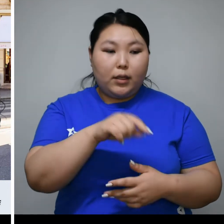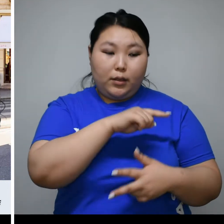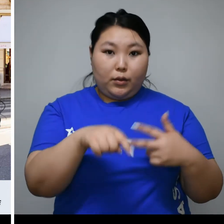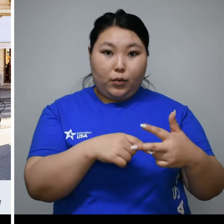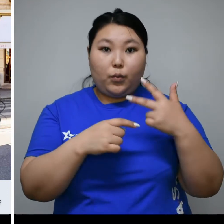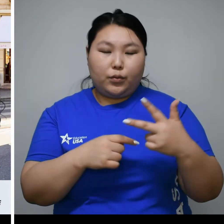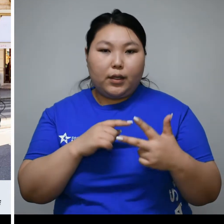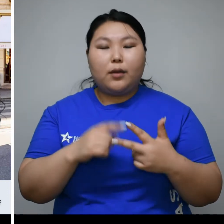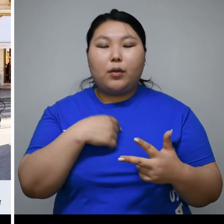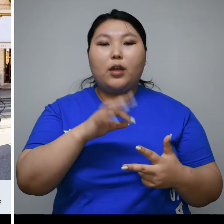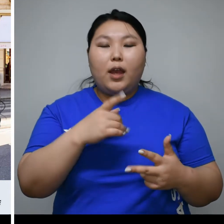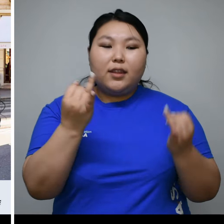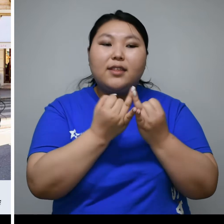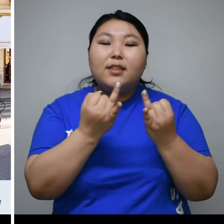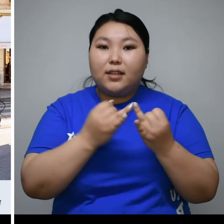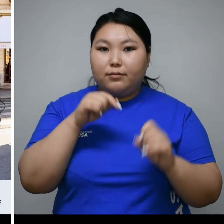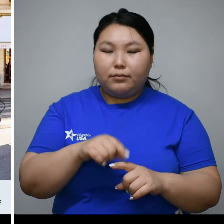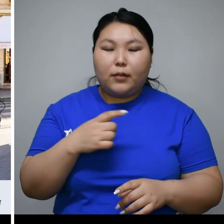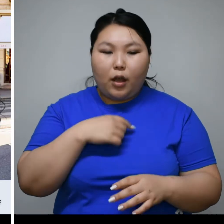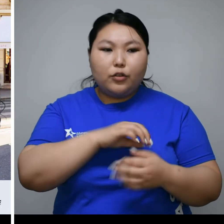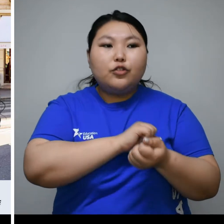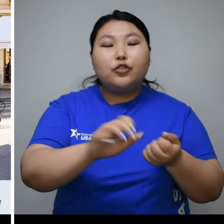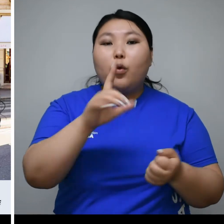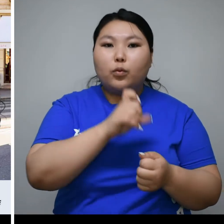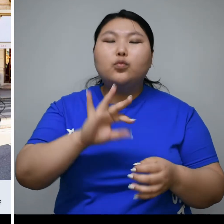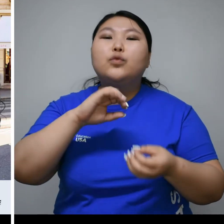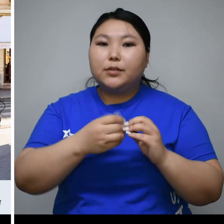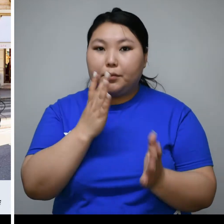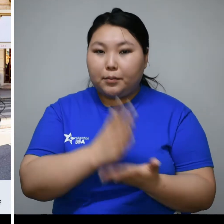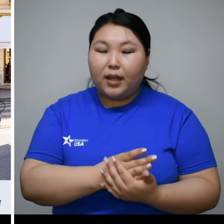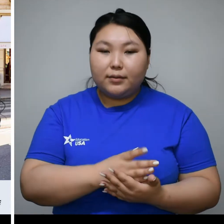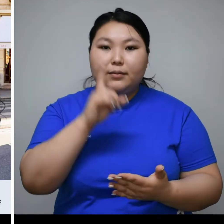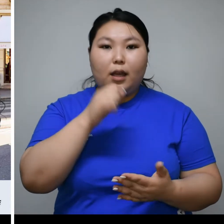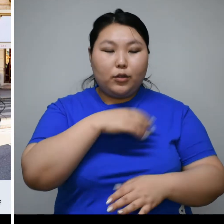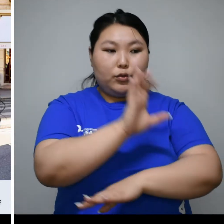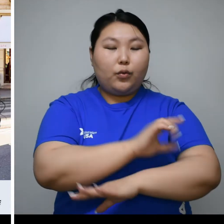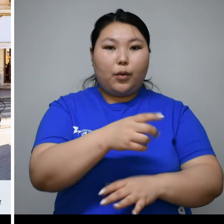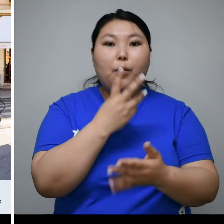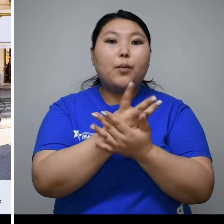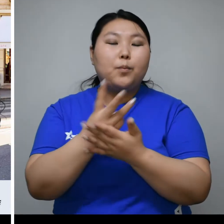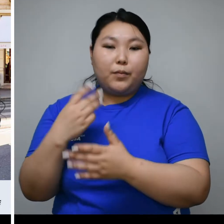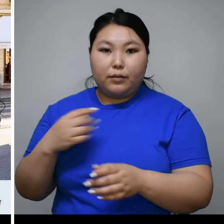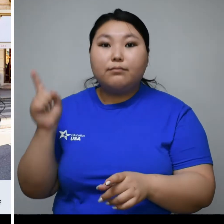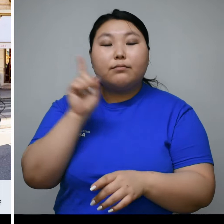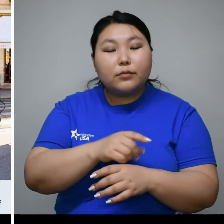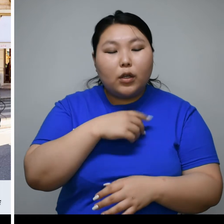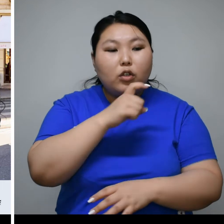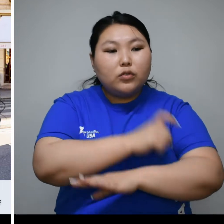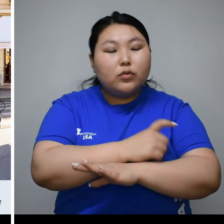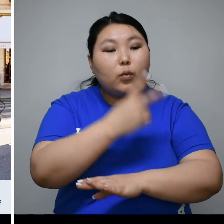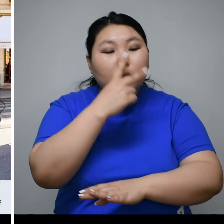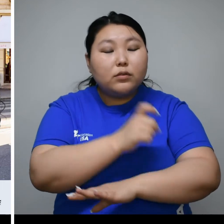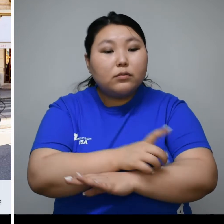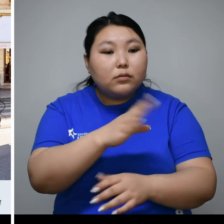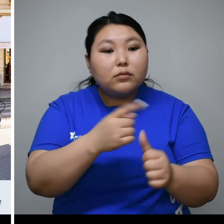Тэгээд тэр 3 дээрээ би ингээд яг интернетээс төгсөөд хүмүүс юу хийдэм байна. За нөгөө сургуулийнхаа вебсайт руу ороод за